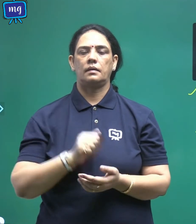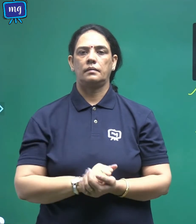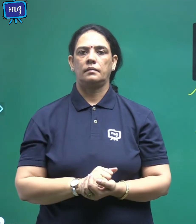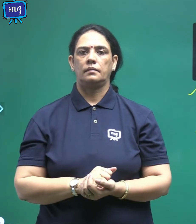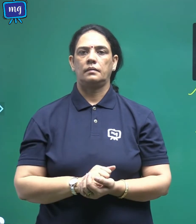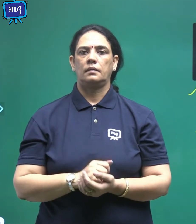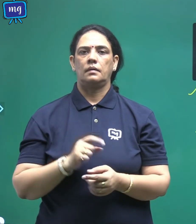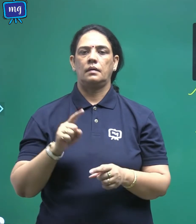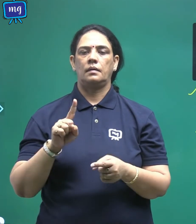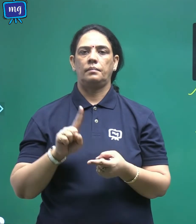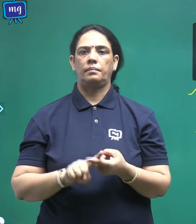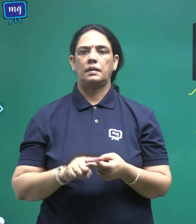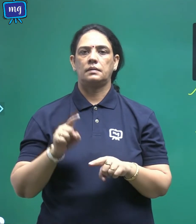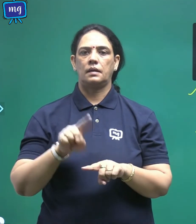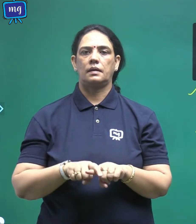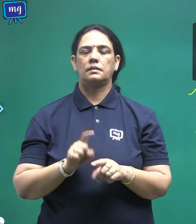+ x